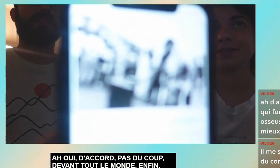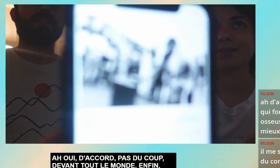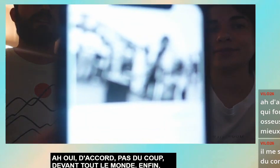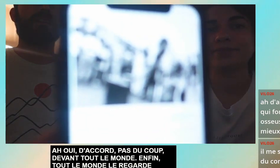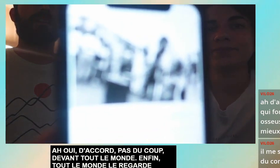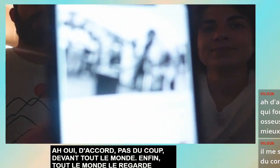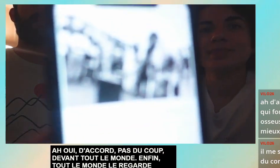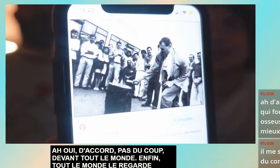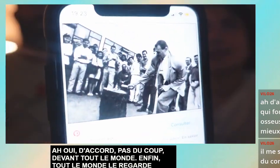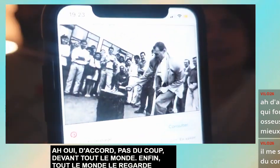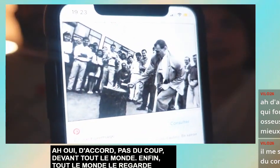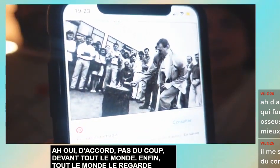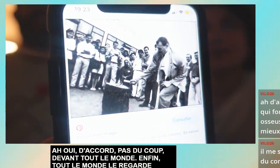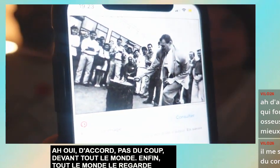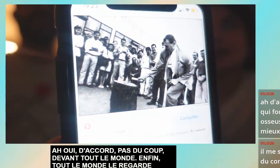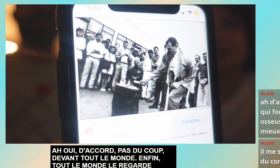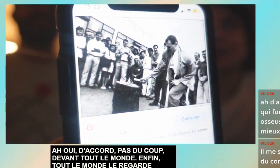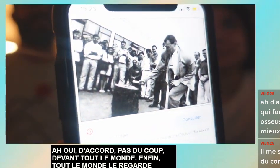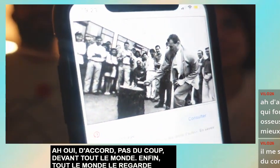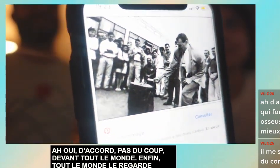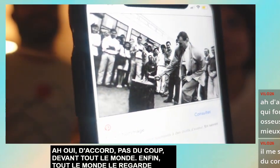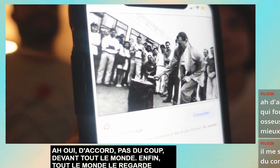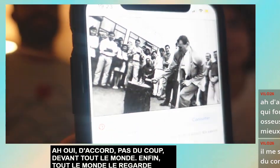voir. On voit rien. Voilà. Voilà.